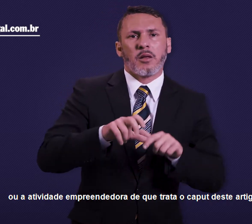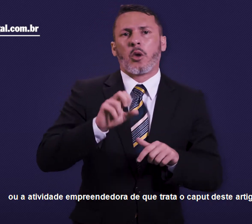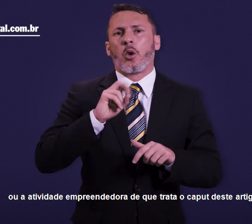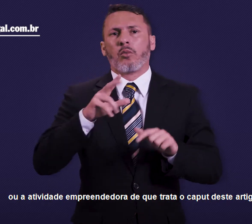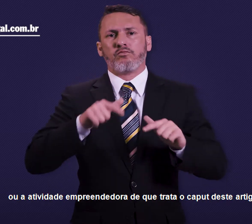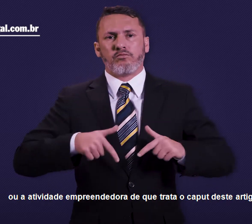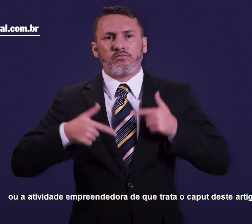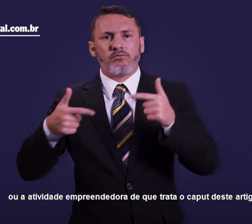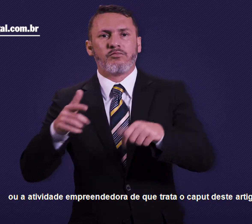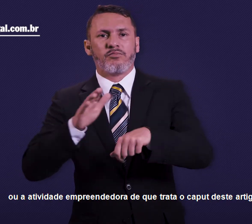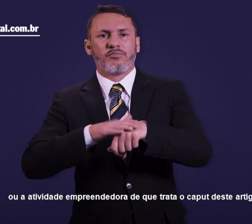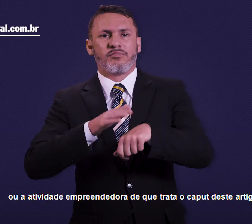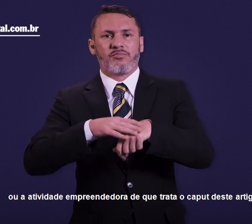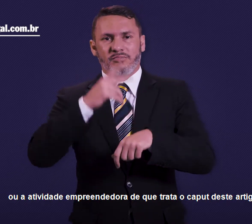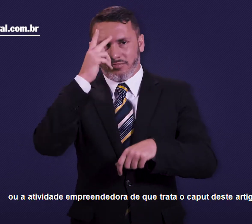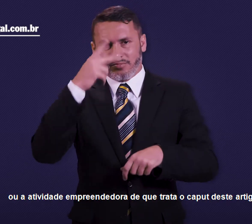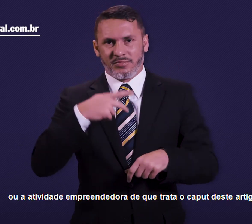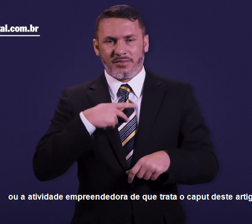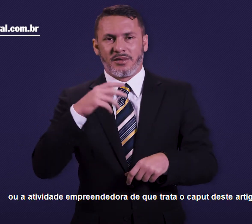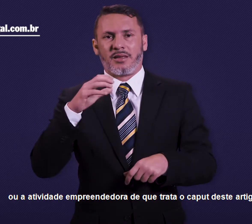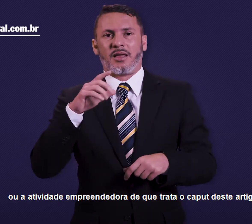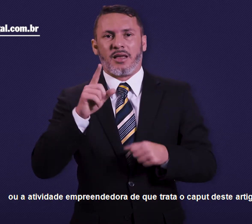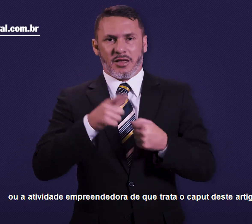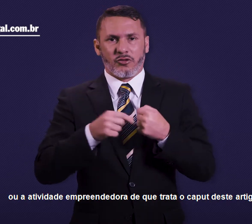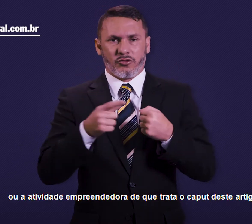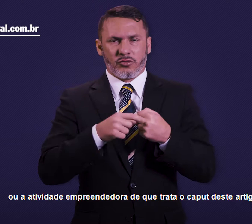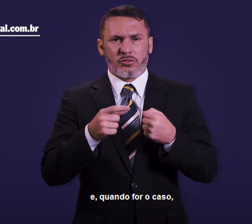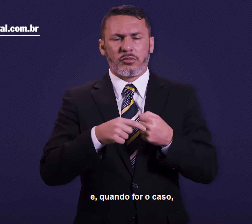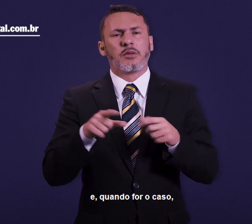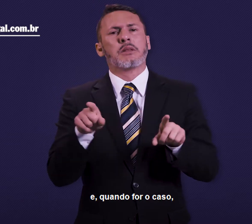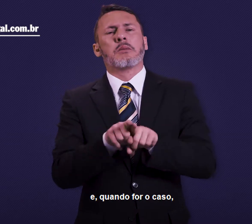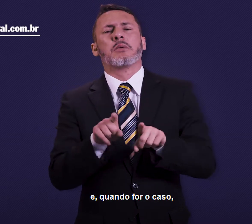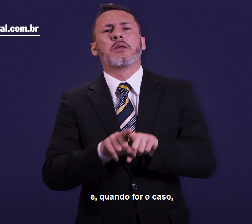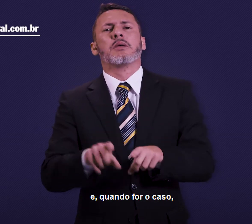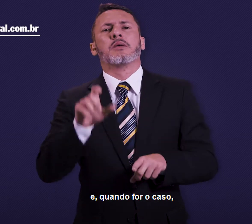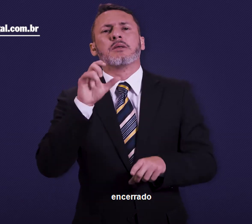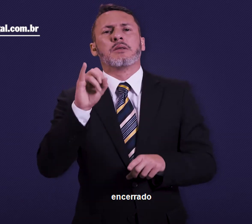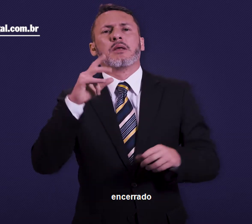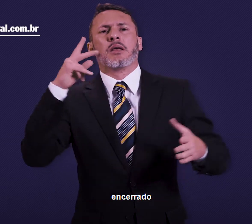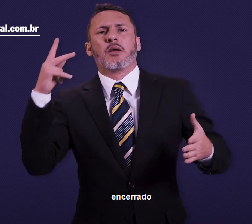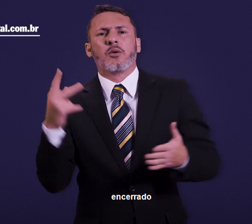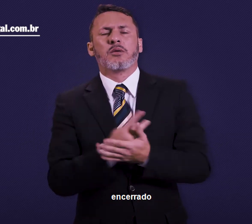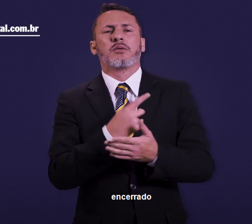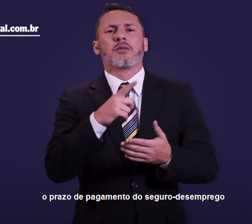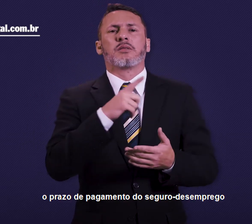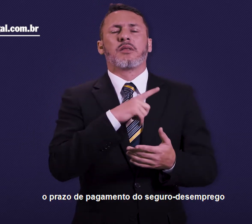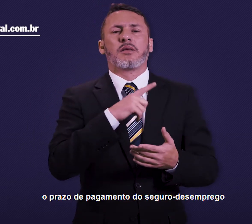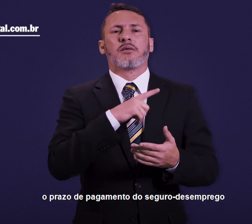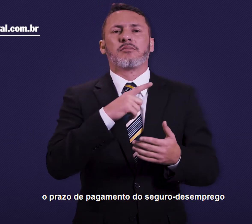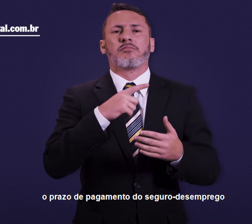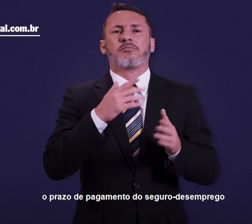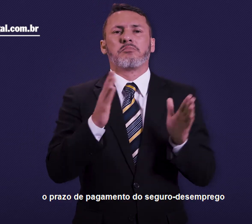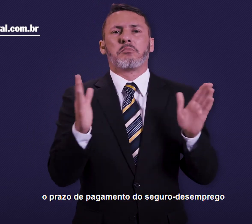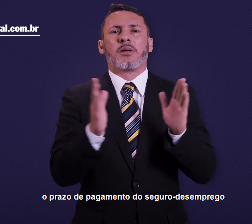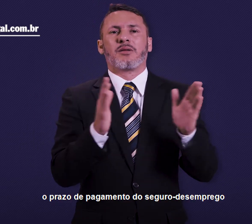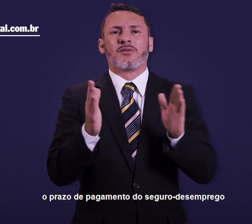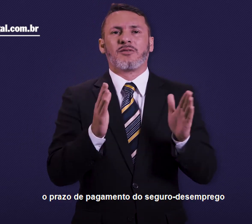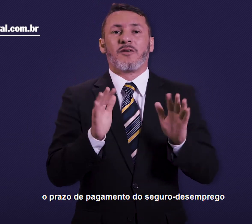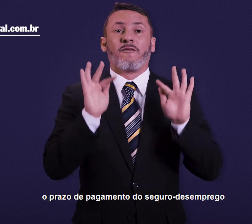atividade empreendedora de que trata o caput deste artigo e, quando for o caso, encerrado o prazo de pagamento do seguro-desemprego